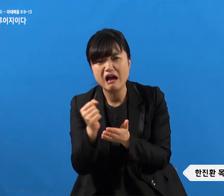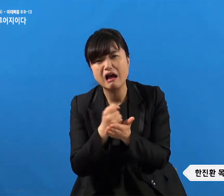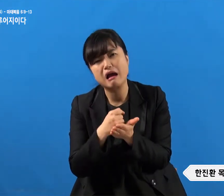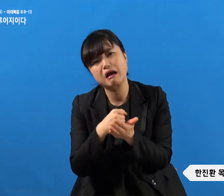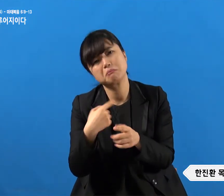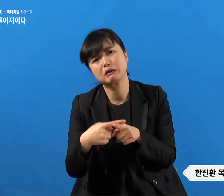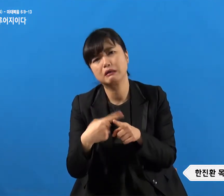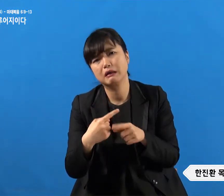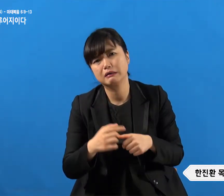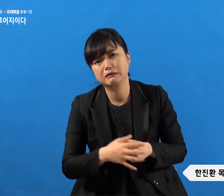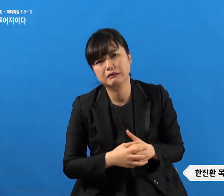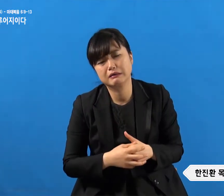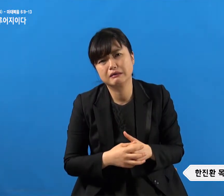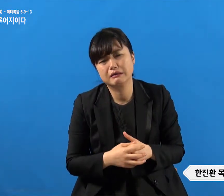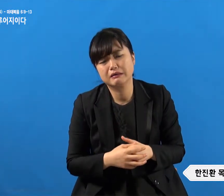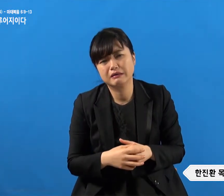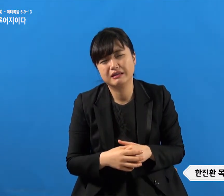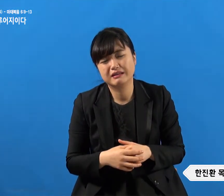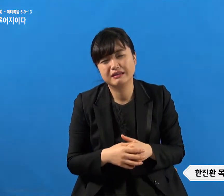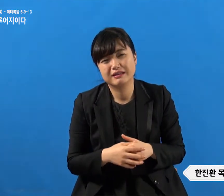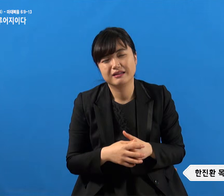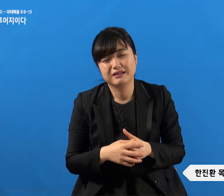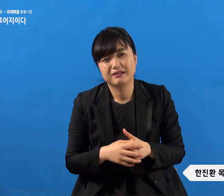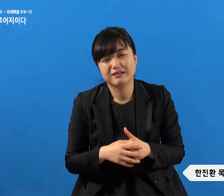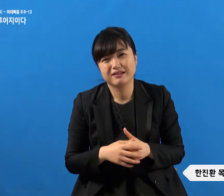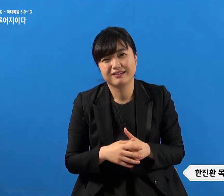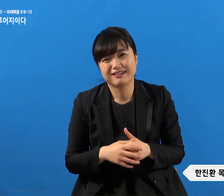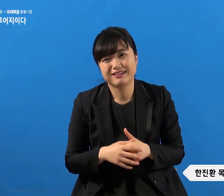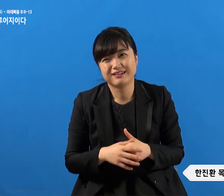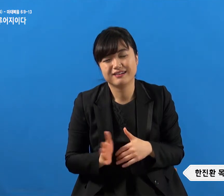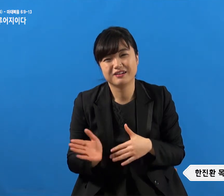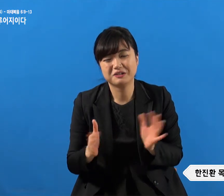완전히 점치는 것과 다를 바가 없습니다.